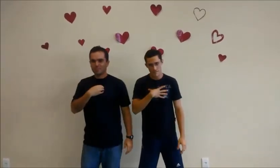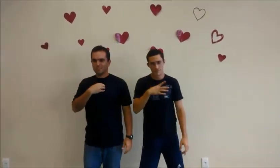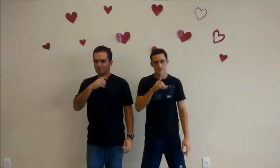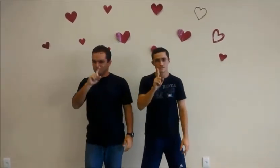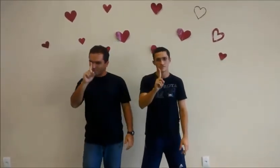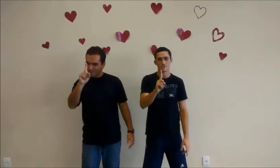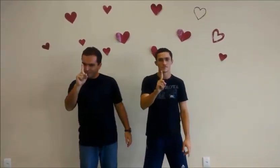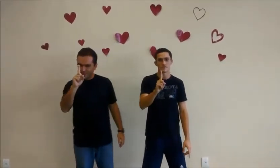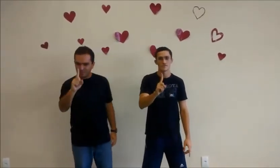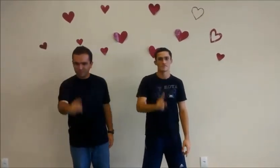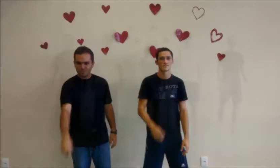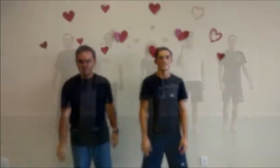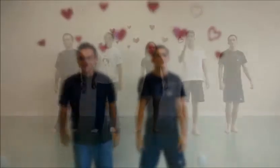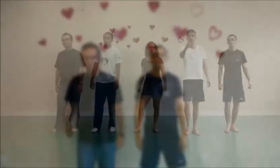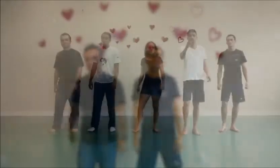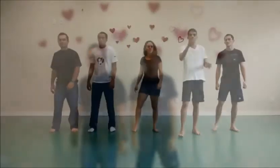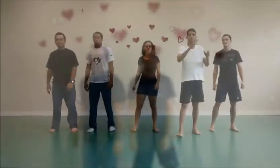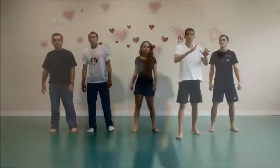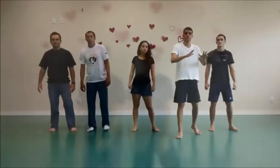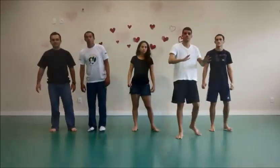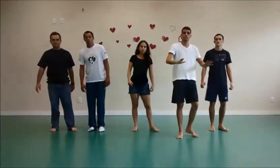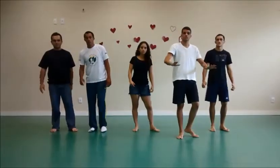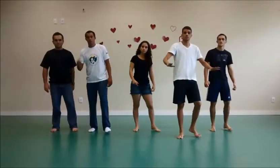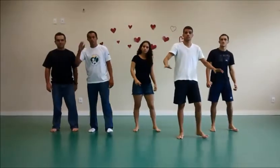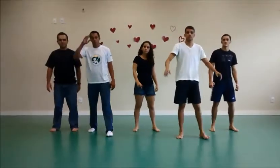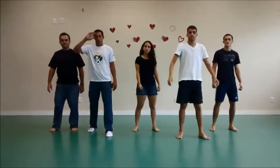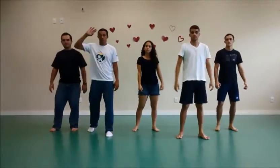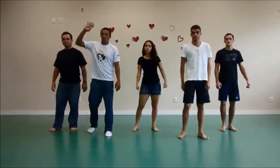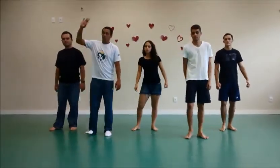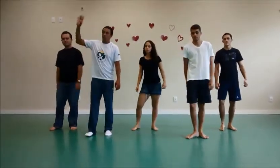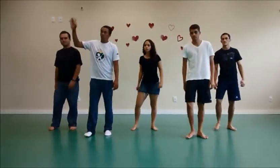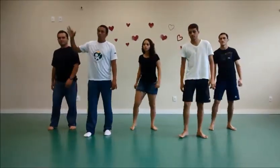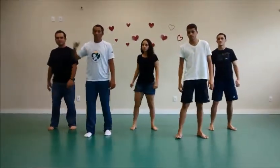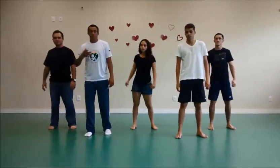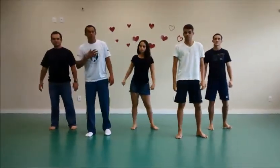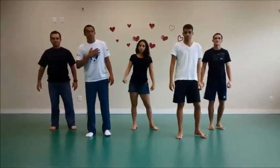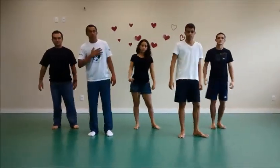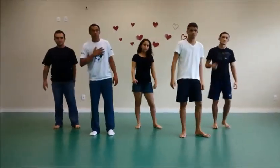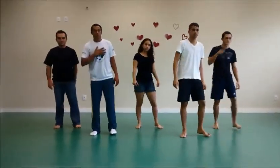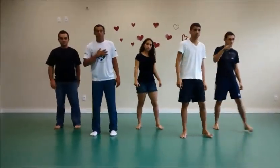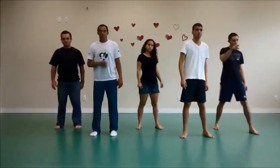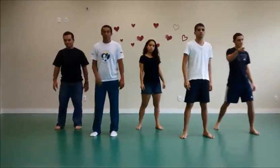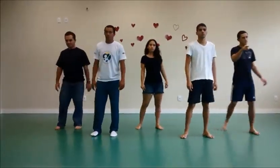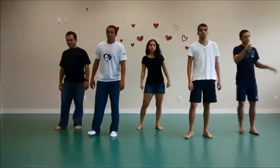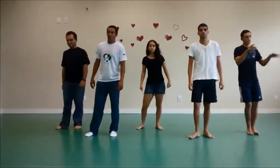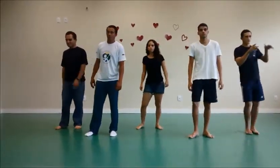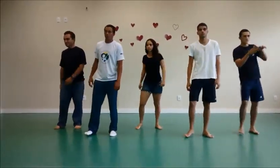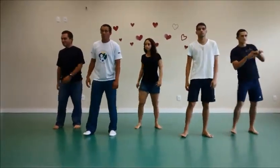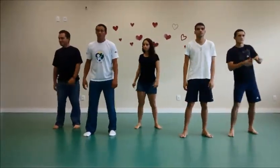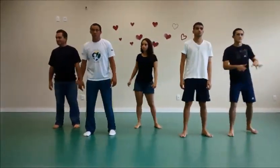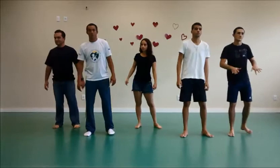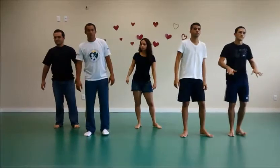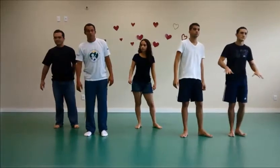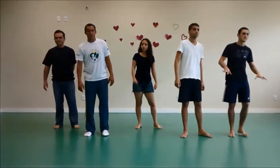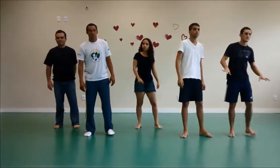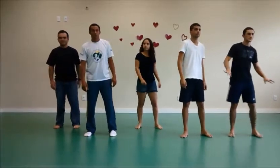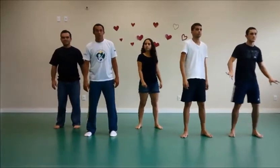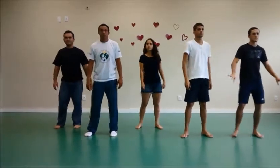sinto só. Você é assim, um sonho pra mim. você é assim.